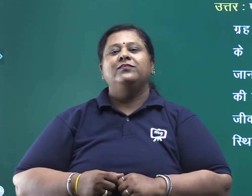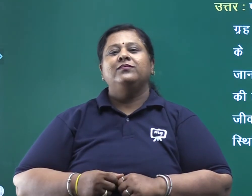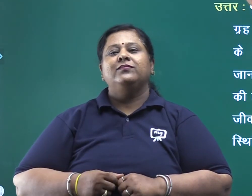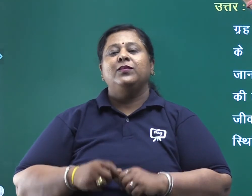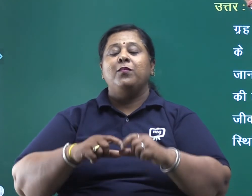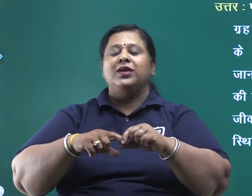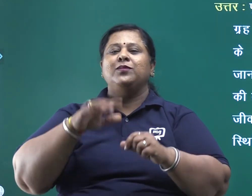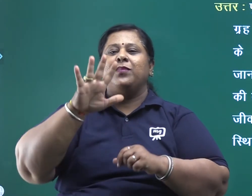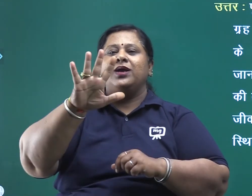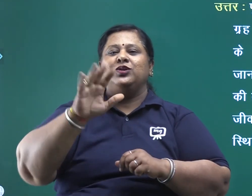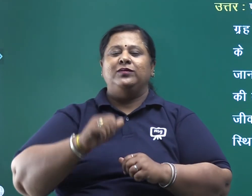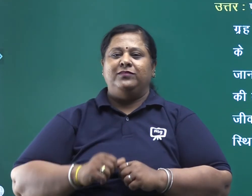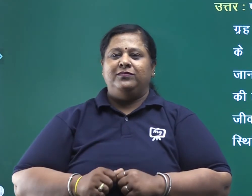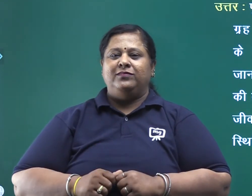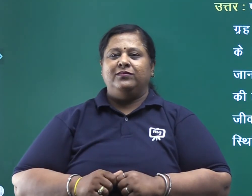प्रश्न 5,